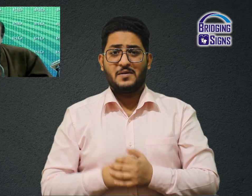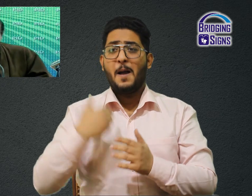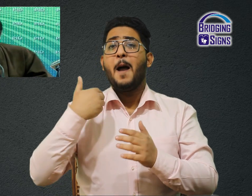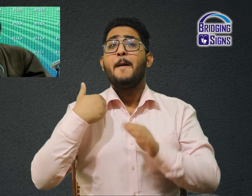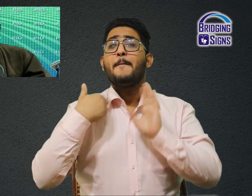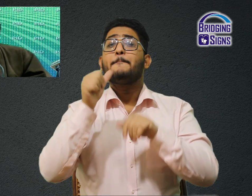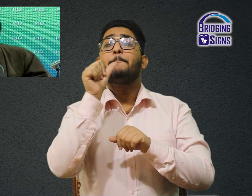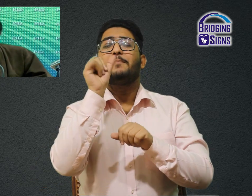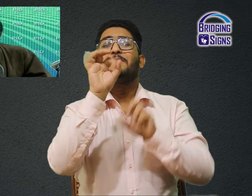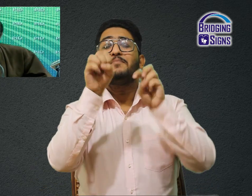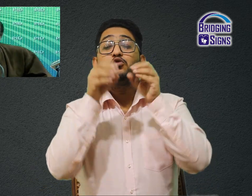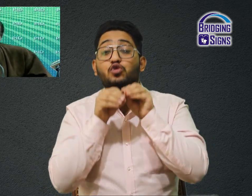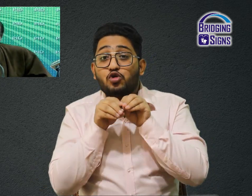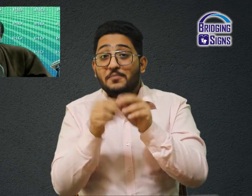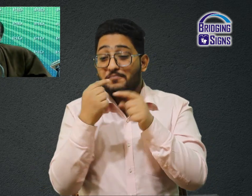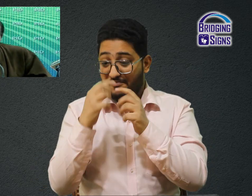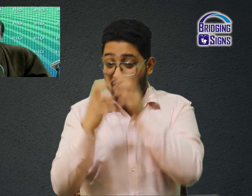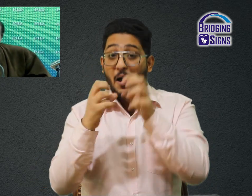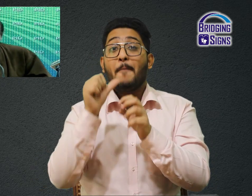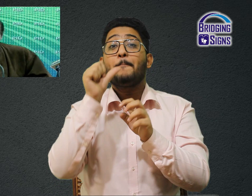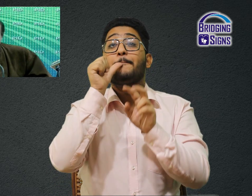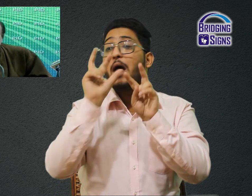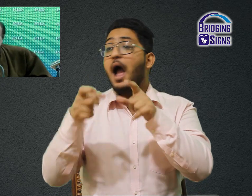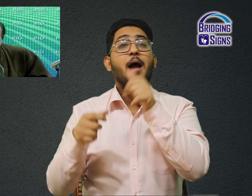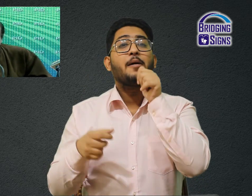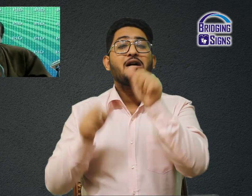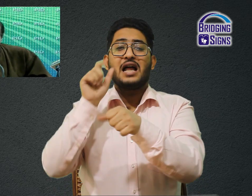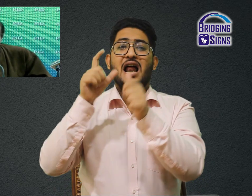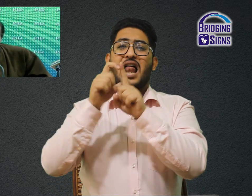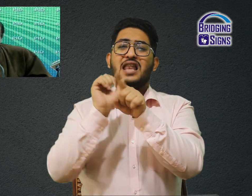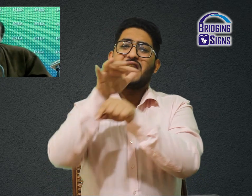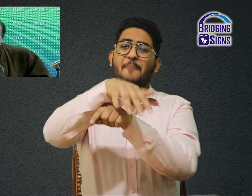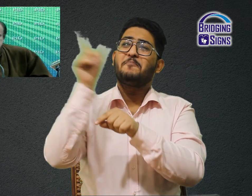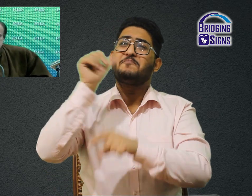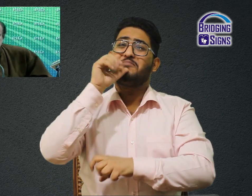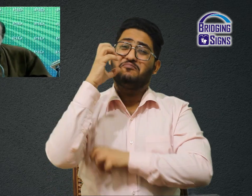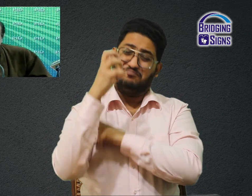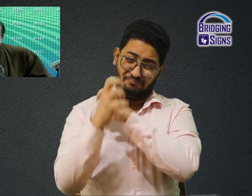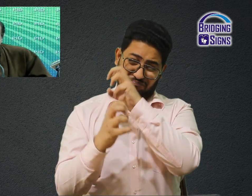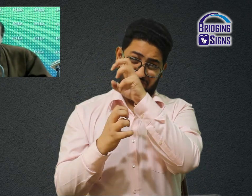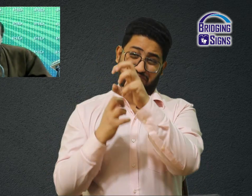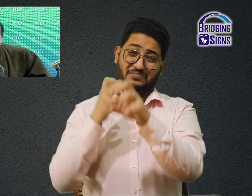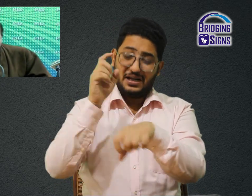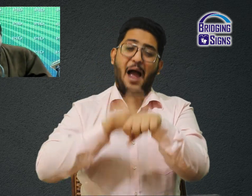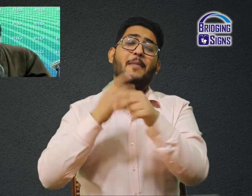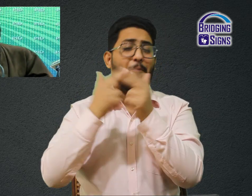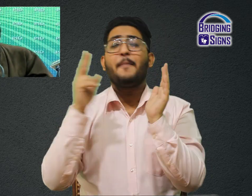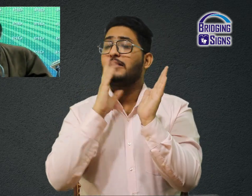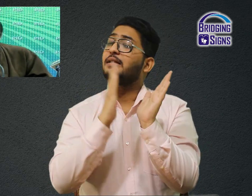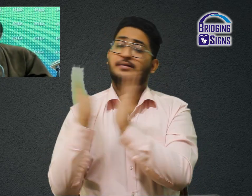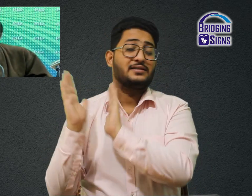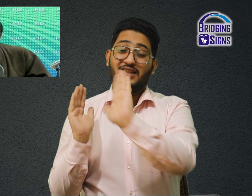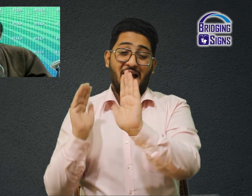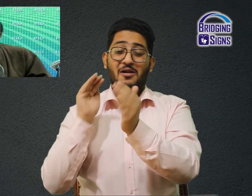वाटर की, पानी की से पैदा शुदा एनर्जी की बात नहीं कर रहा, डैम्स वो तो ज़ाहिर है काफ़ी टाइम लेते हैं, 6 से 7 साल बनने में लेते हैं,